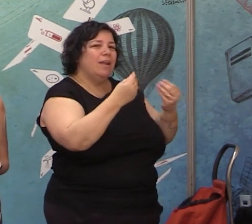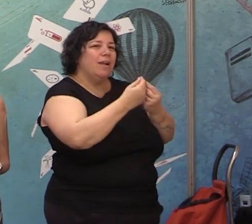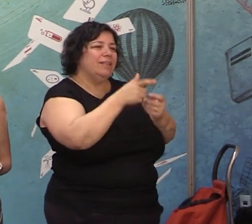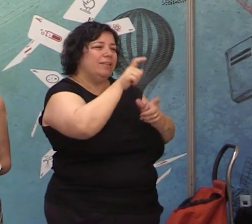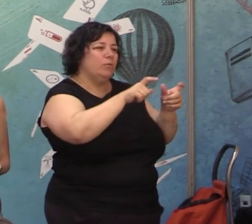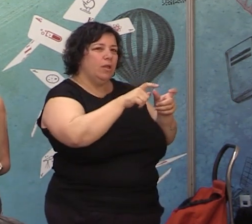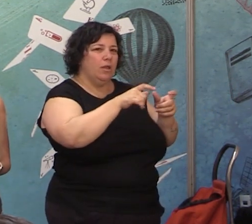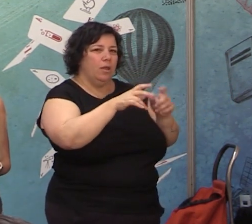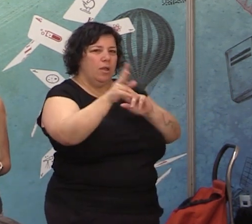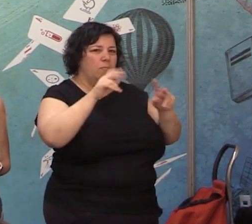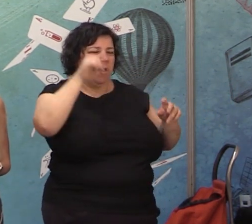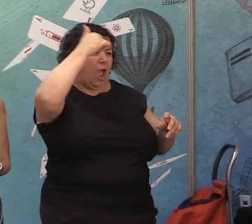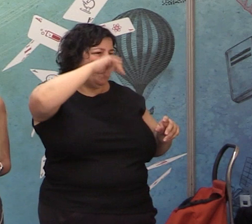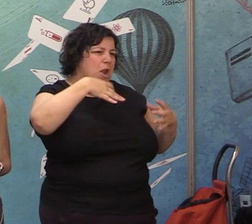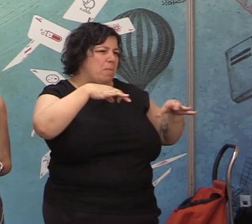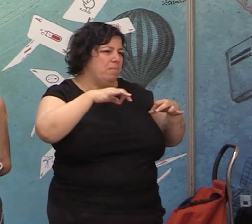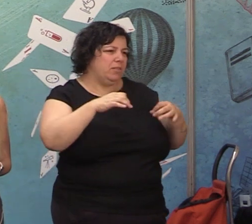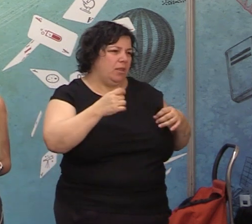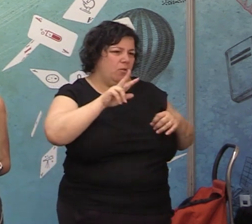junta.